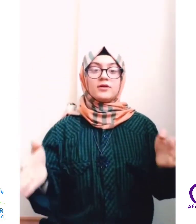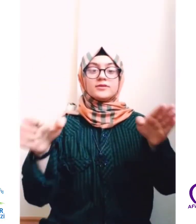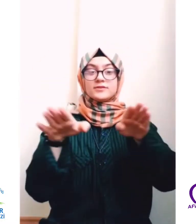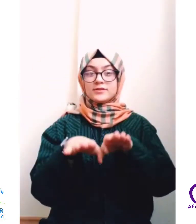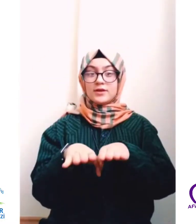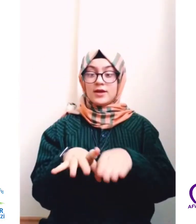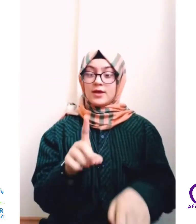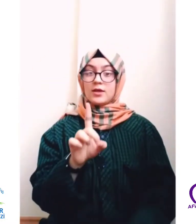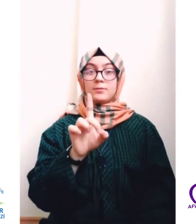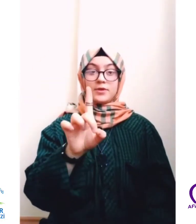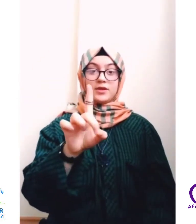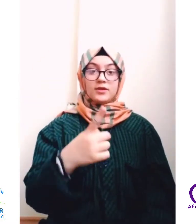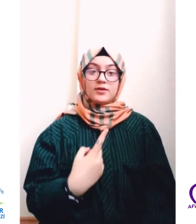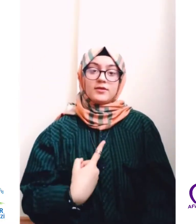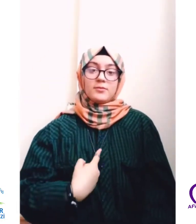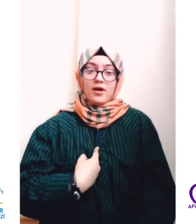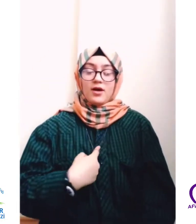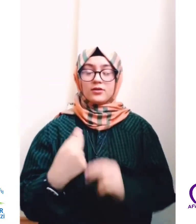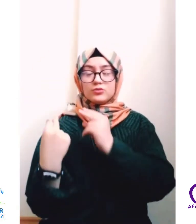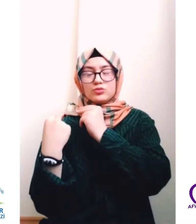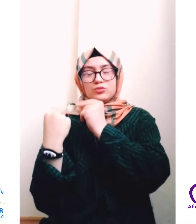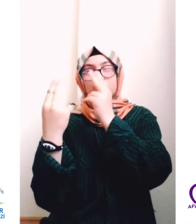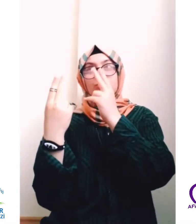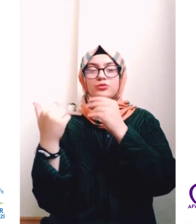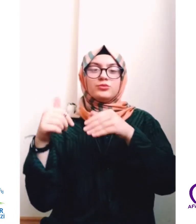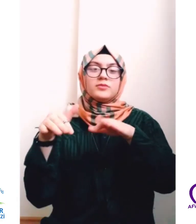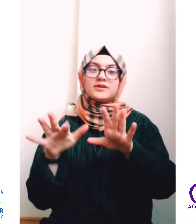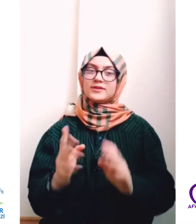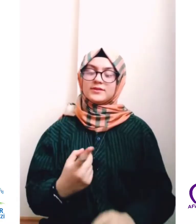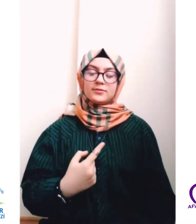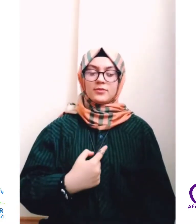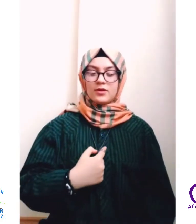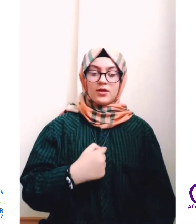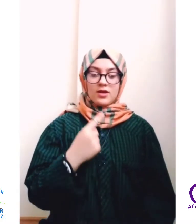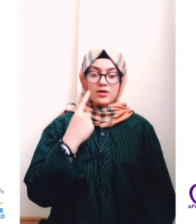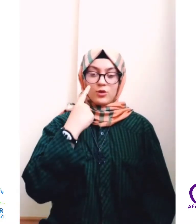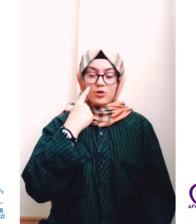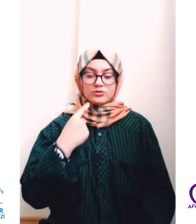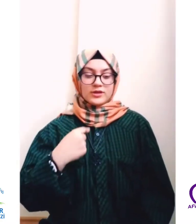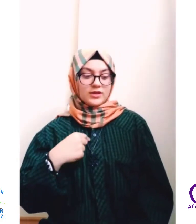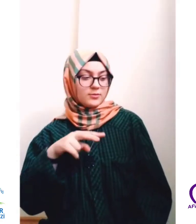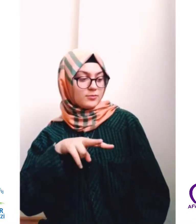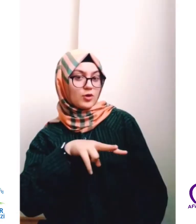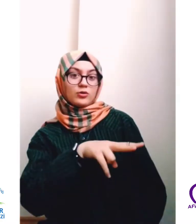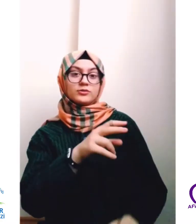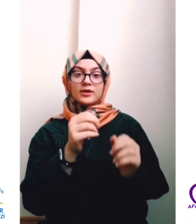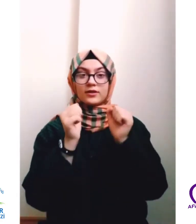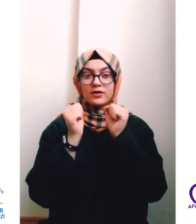kapandı. Bir ben uyumadım, gözlerim yolda